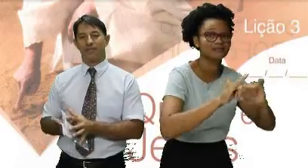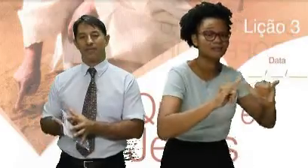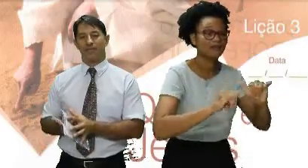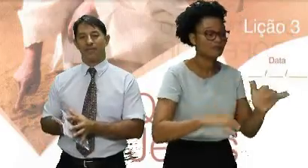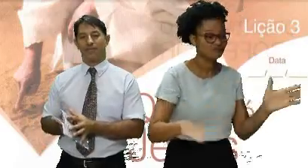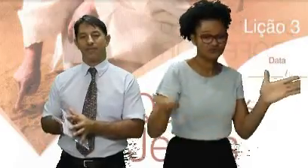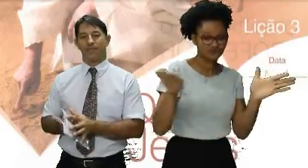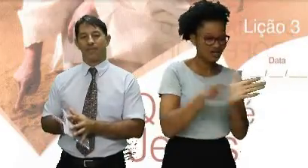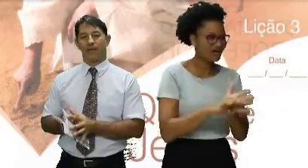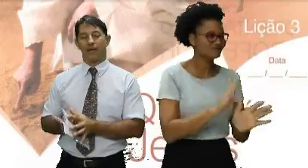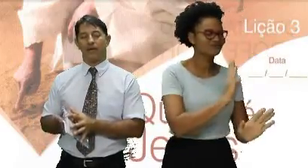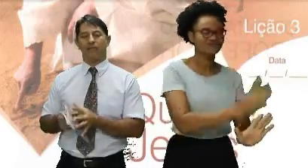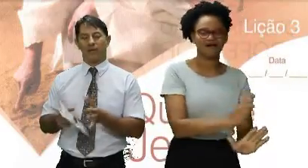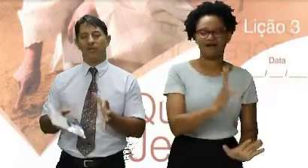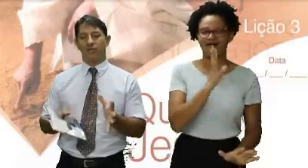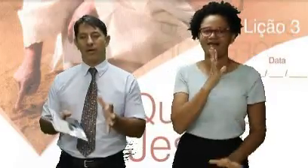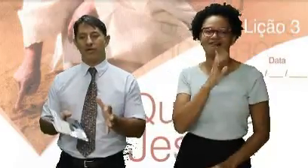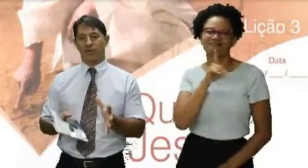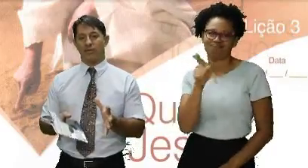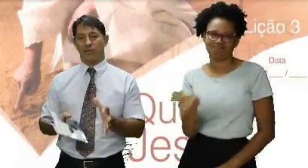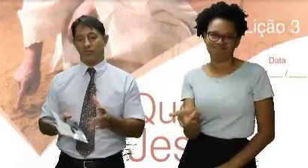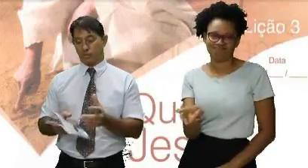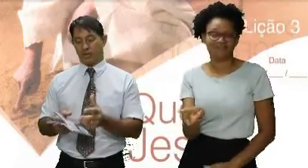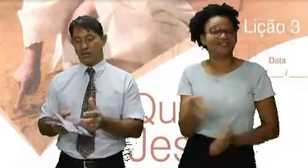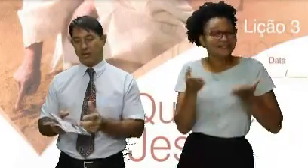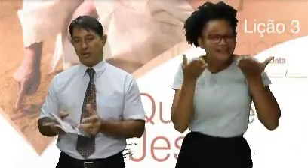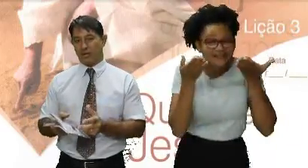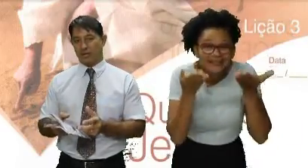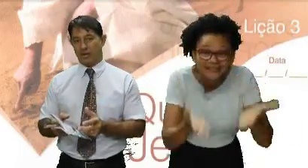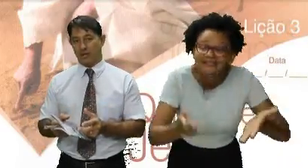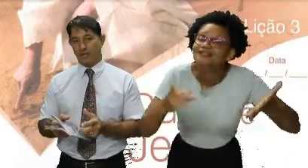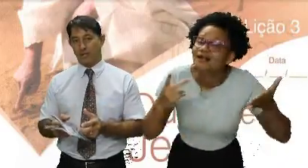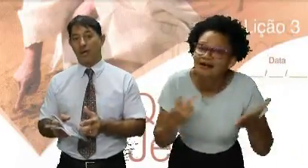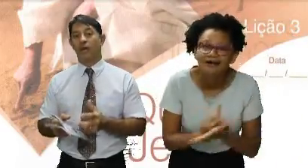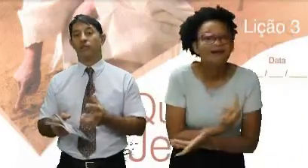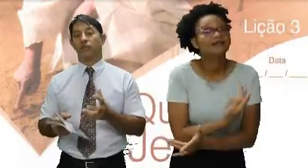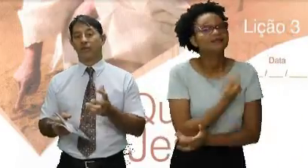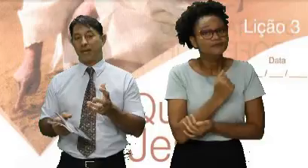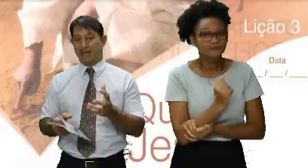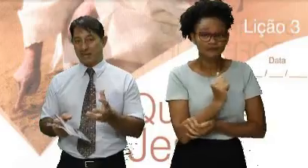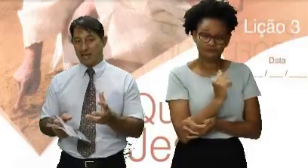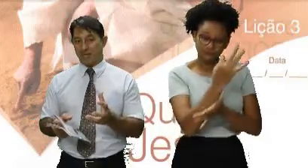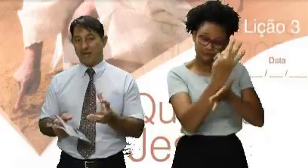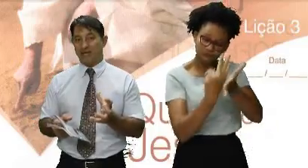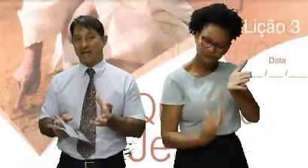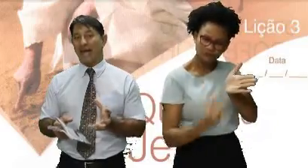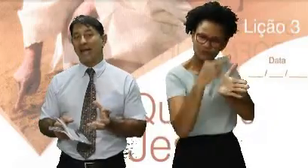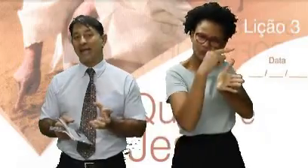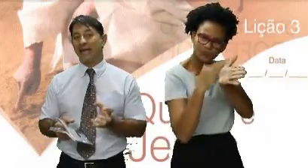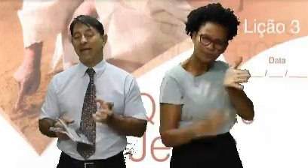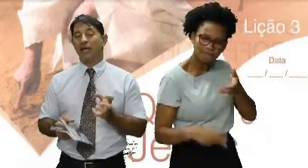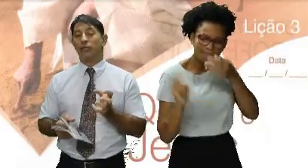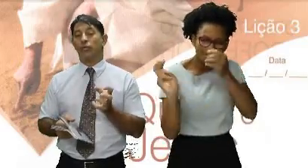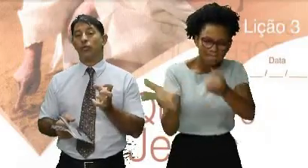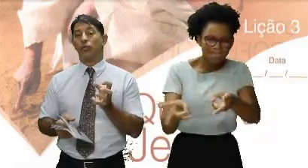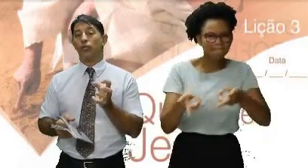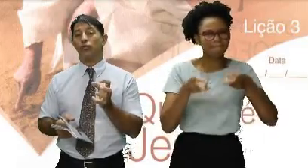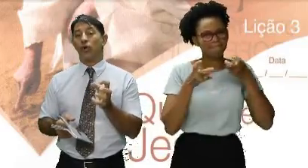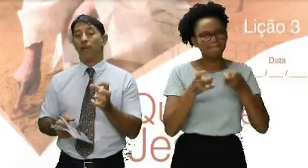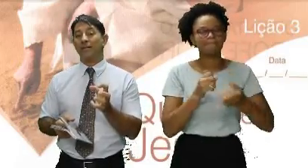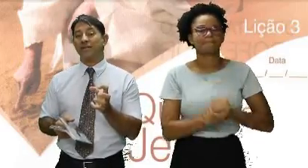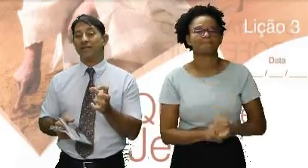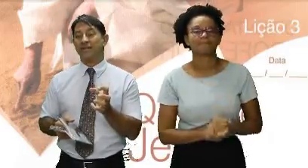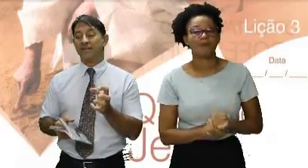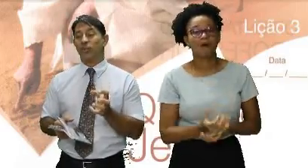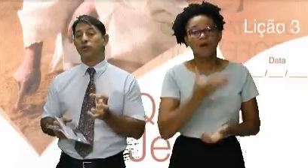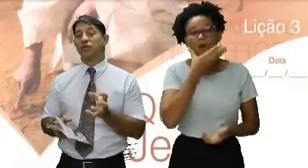Messias. E foi isso que aconteceu. No texto que nós lemos, você percebe que está ali